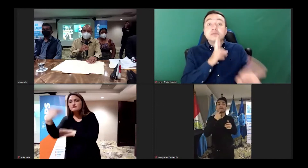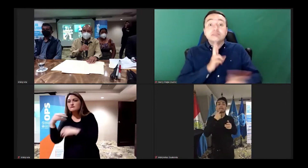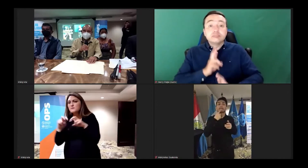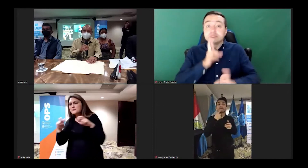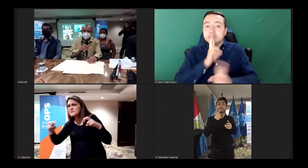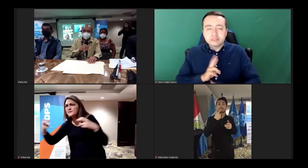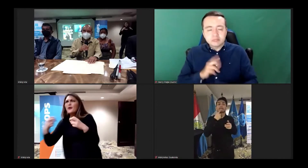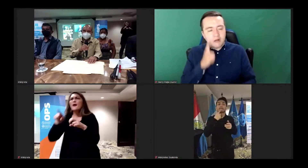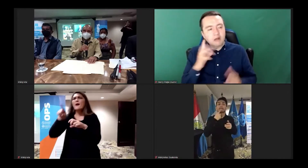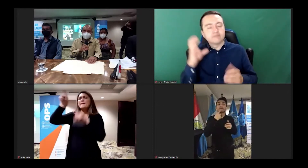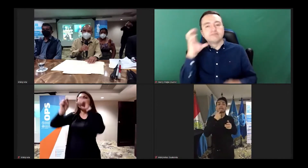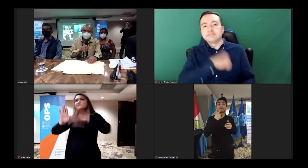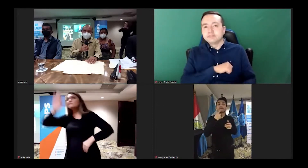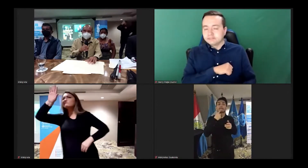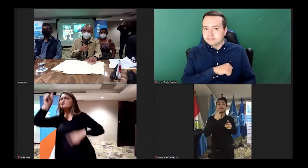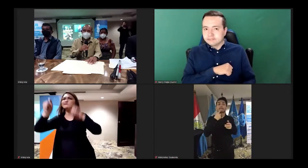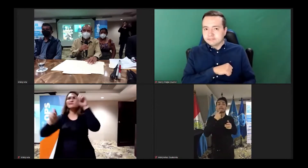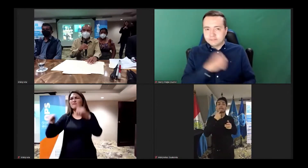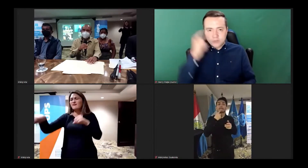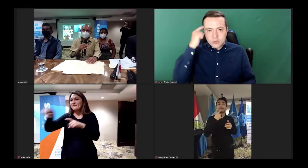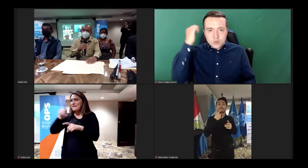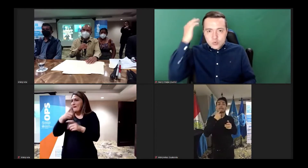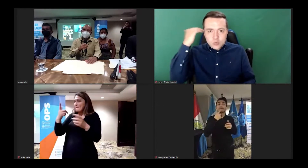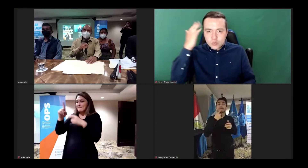decir, falta de información.